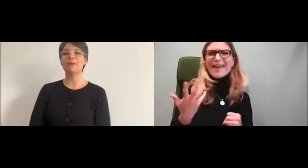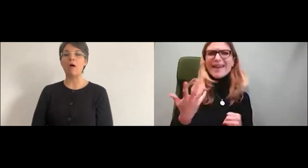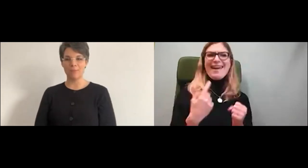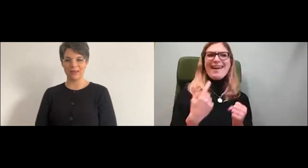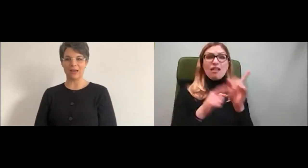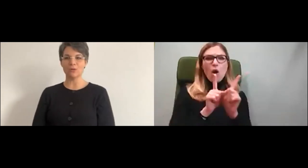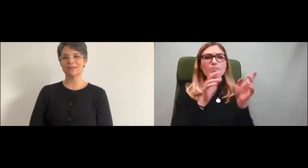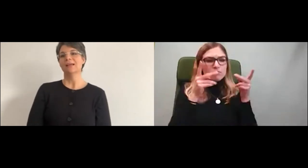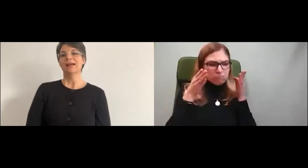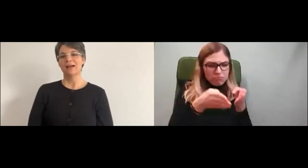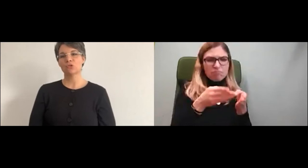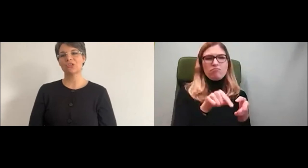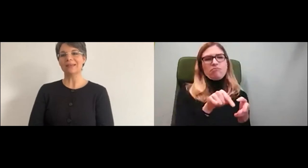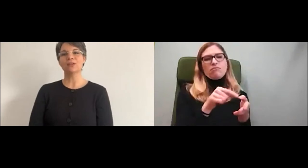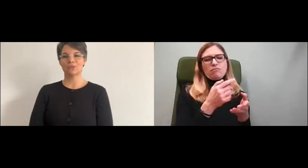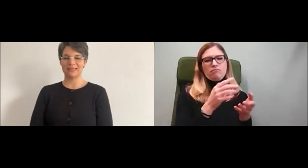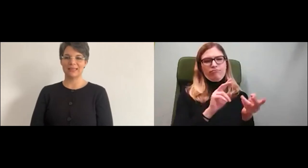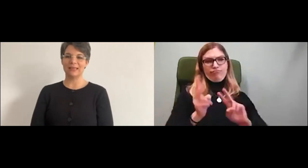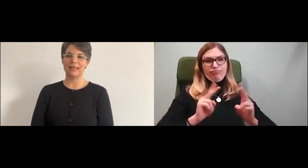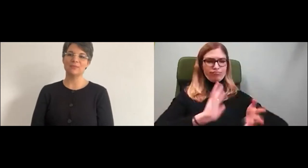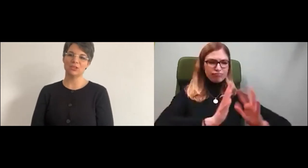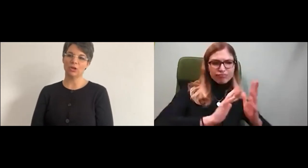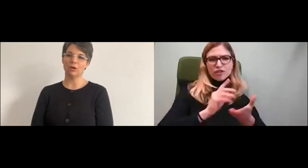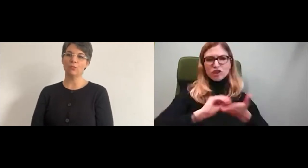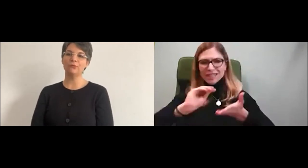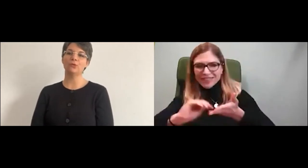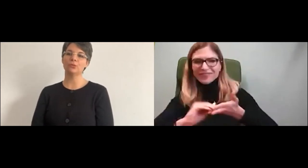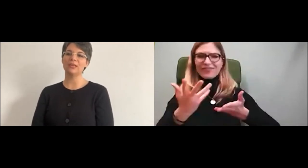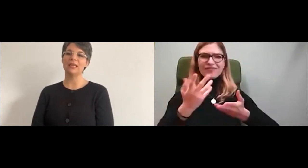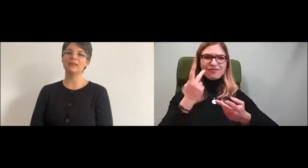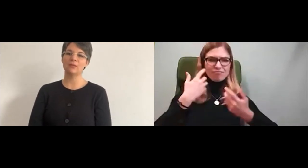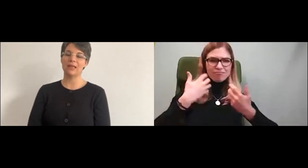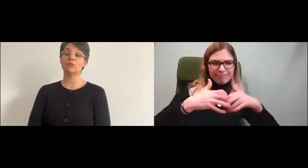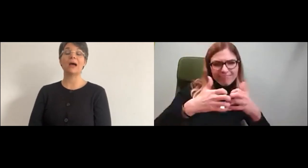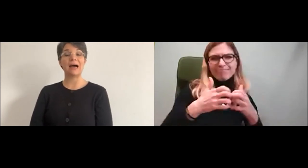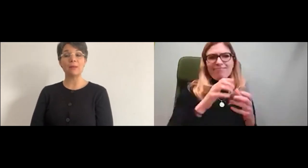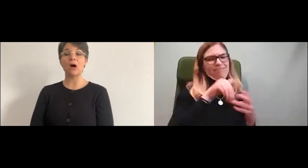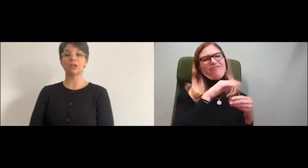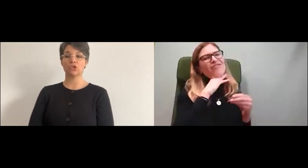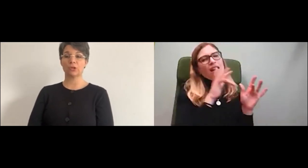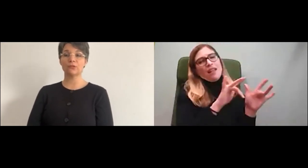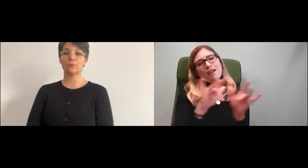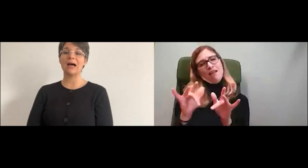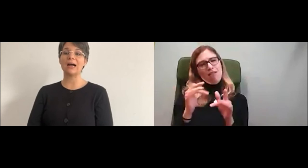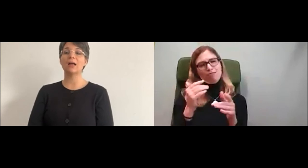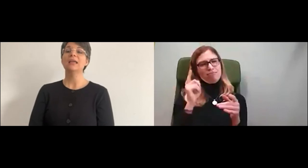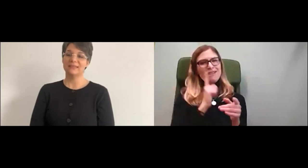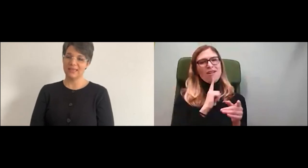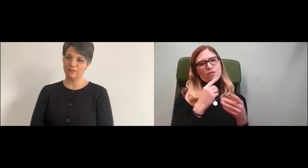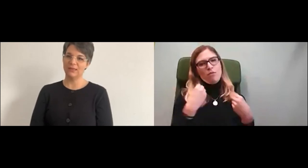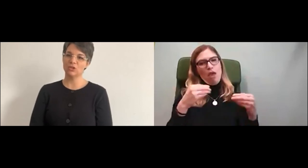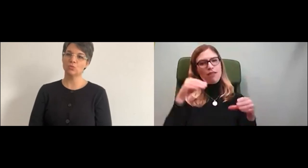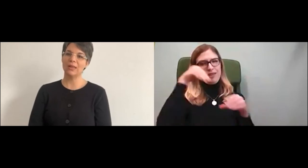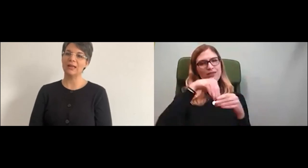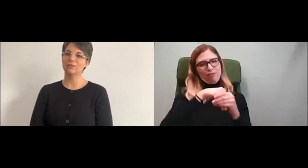mit Empowerment ausstatten, sodass sie dann eben sich dort auch wohlfühlen und in der Gebärdensprache, aber auch in der Schriftsprache sehr,